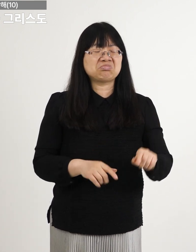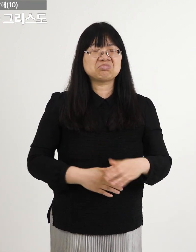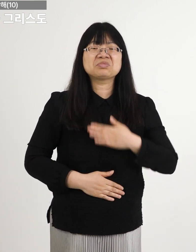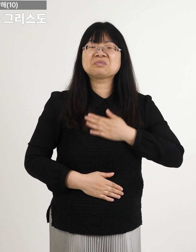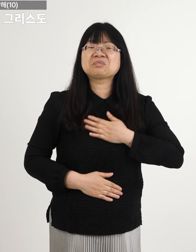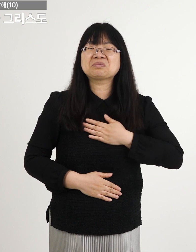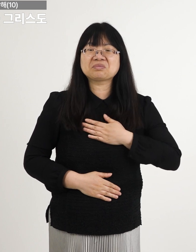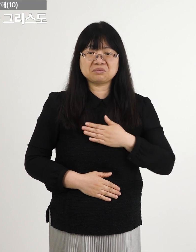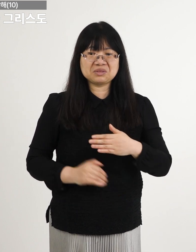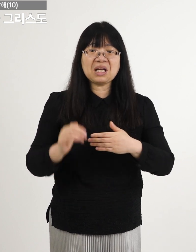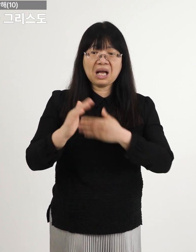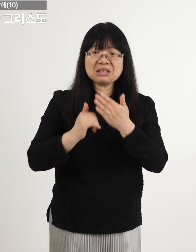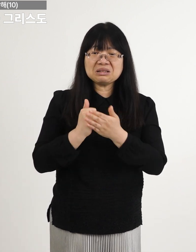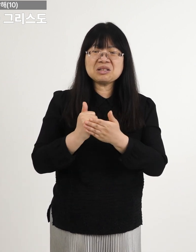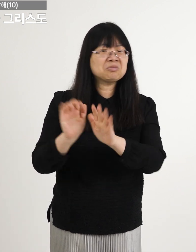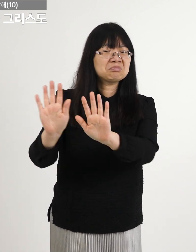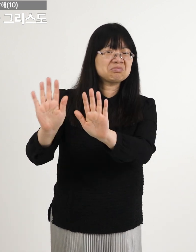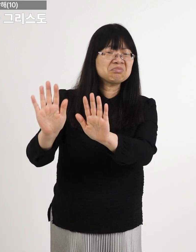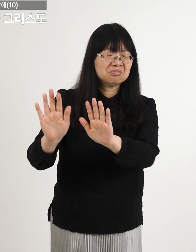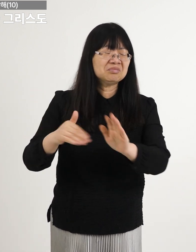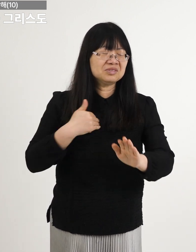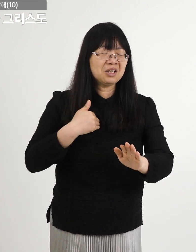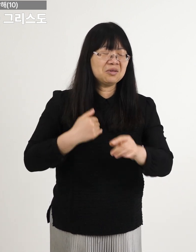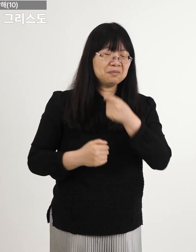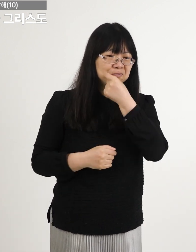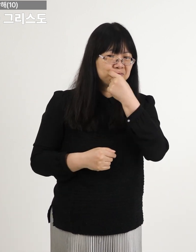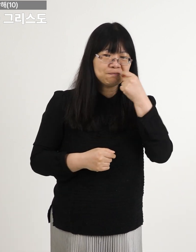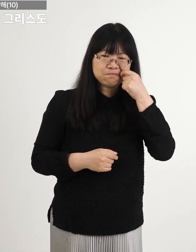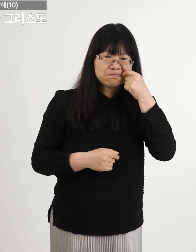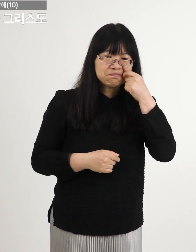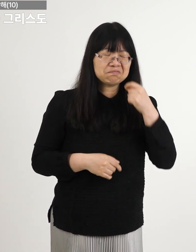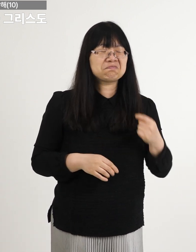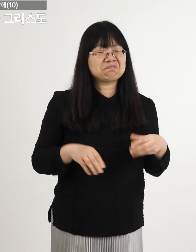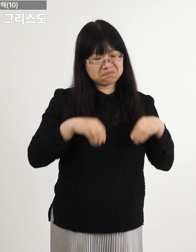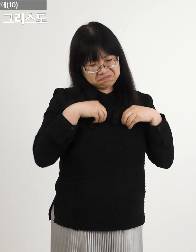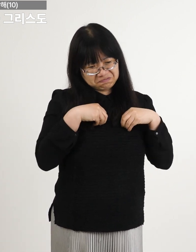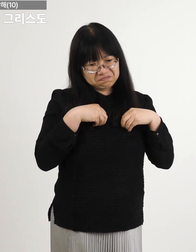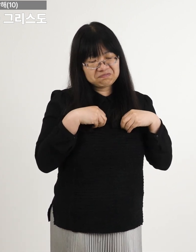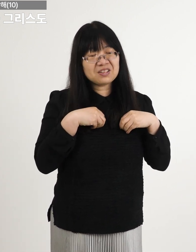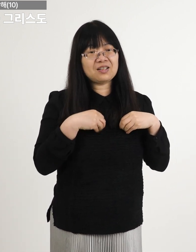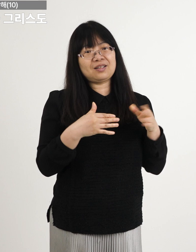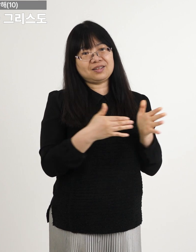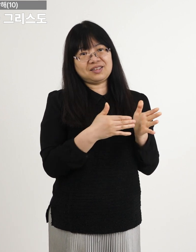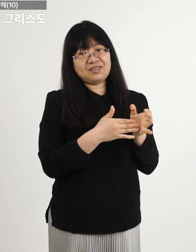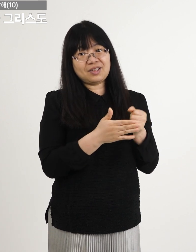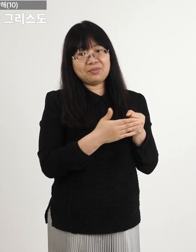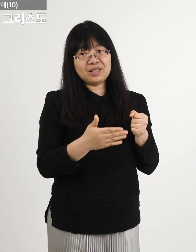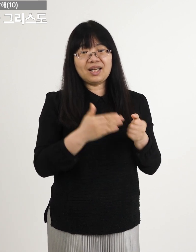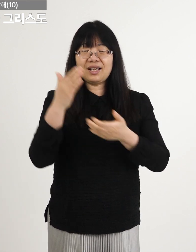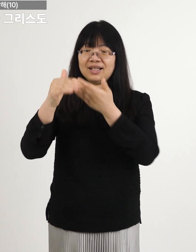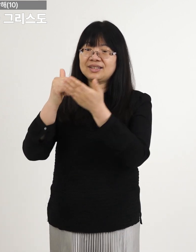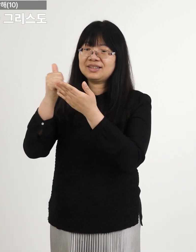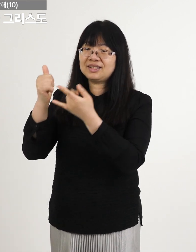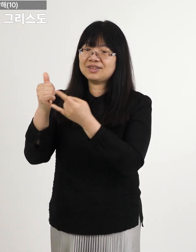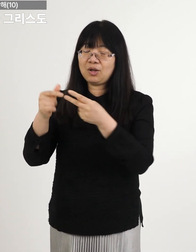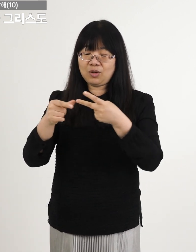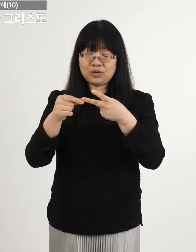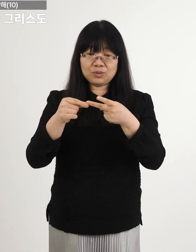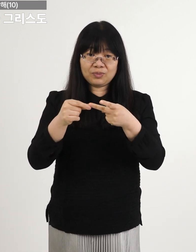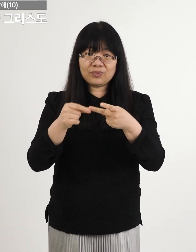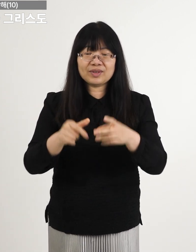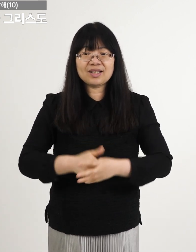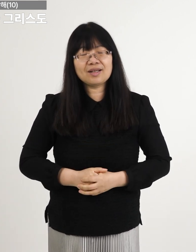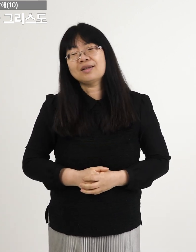이제 입 다물고 가만히 있을게요 이러고 끝난단 말이에요. 그래서 하나님이 두